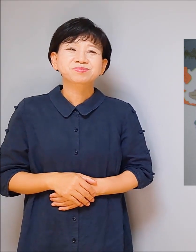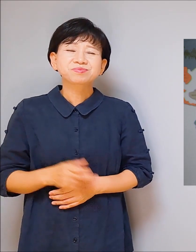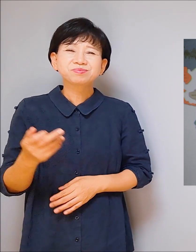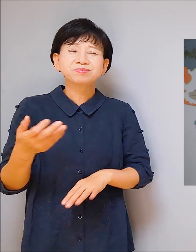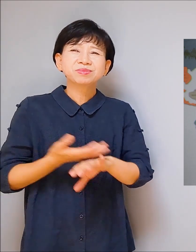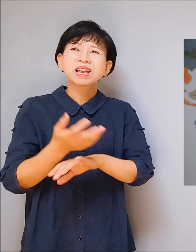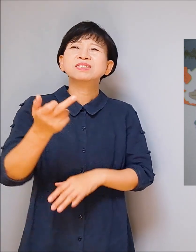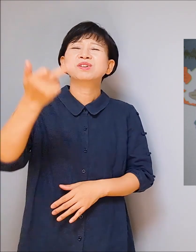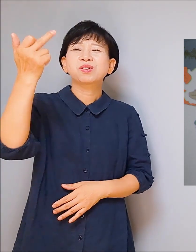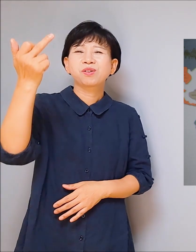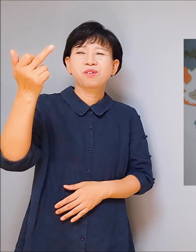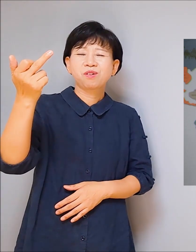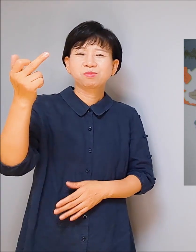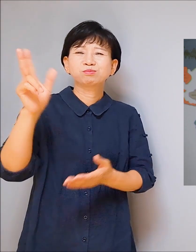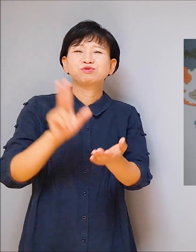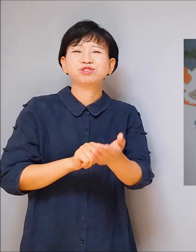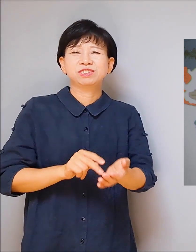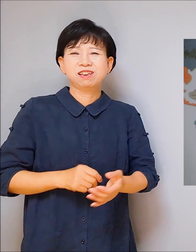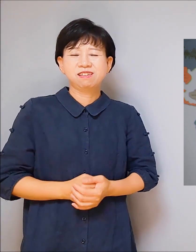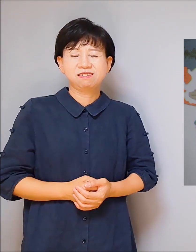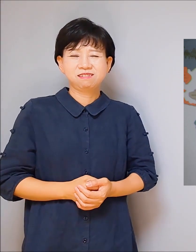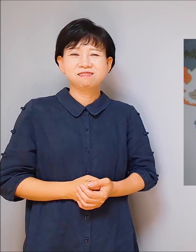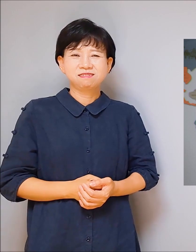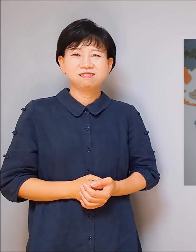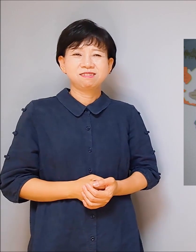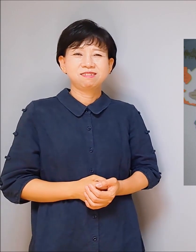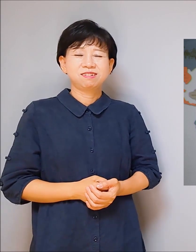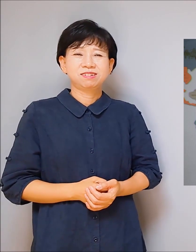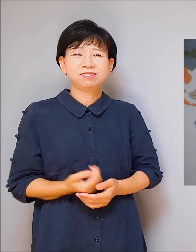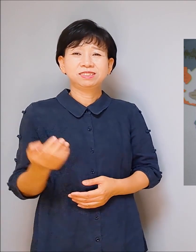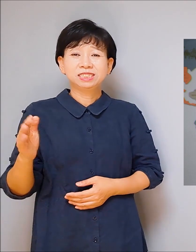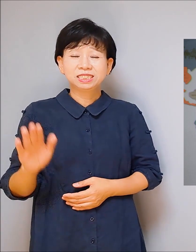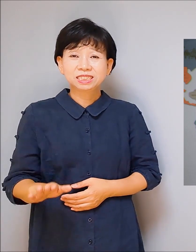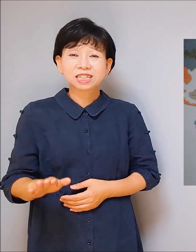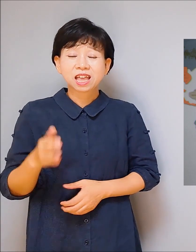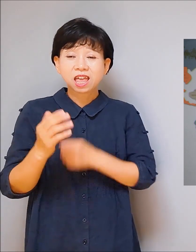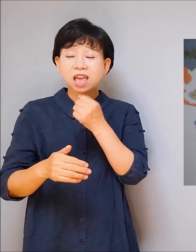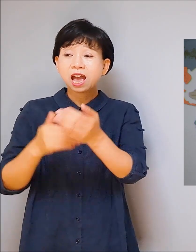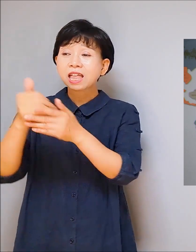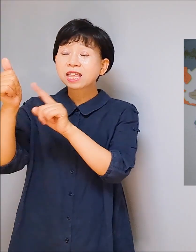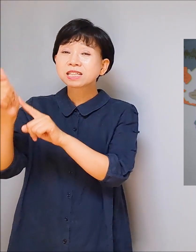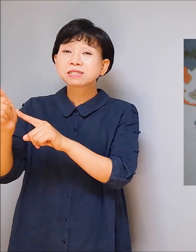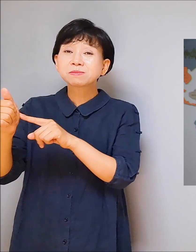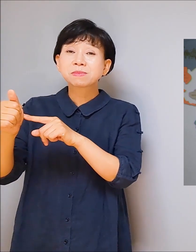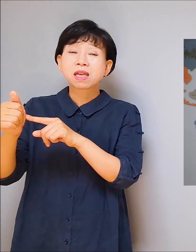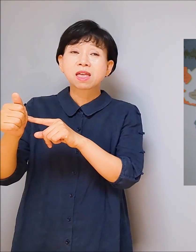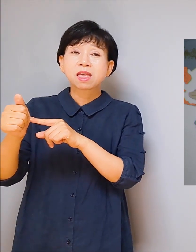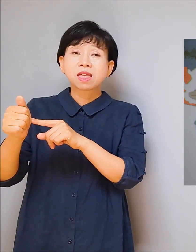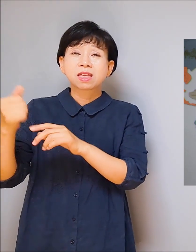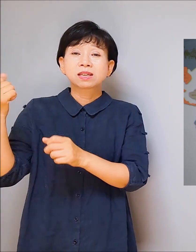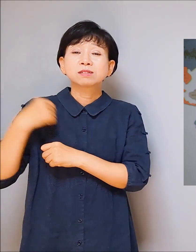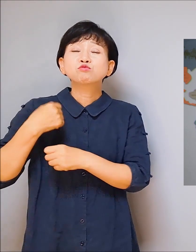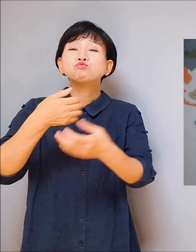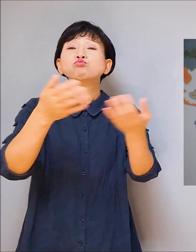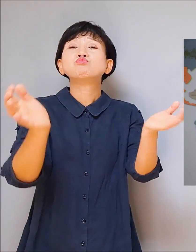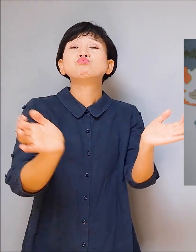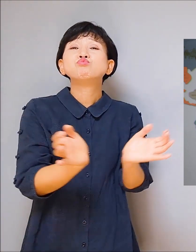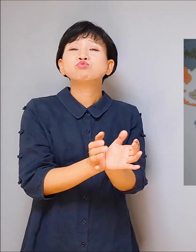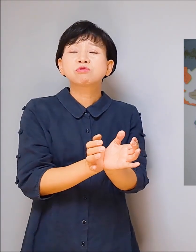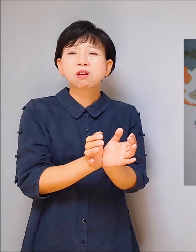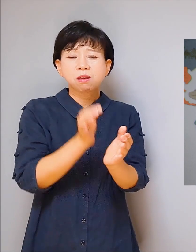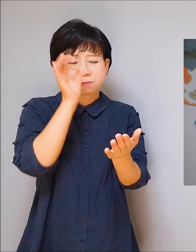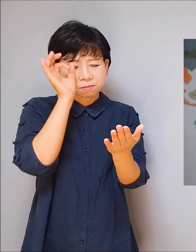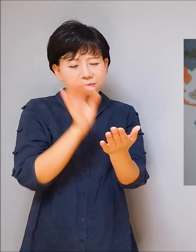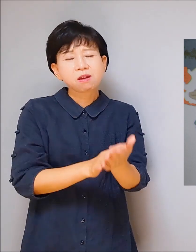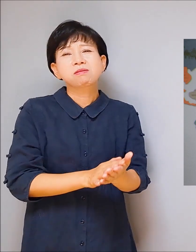형 에서와의 문제입니다. 그런데 이때 하나님의 사자들을 야곱이 만나는 거예요.